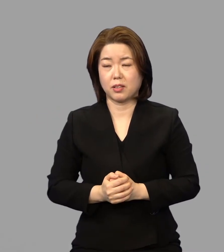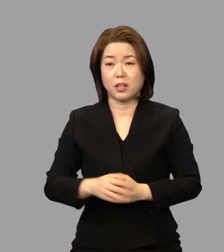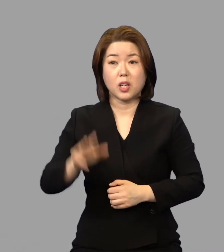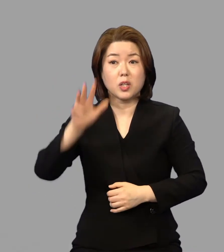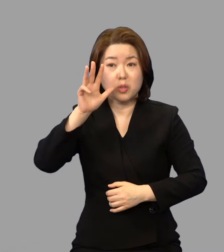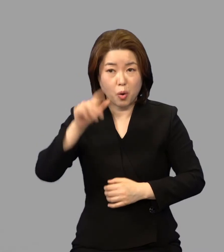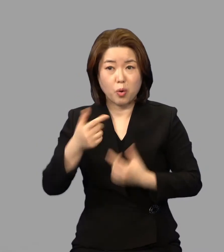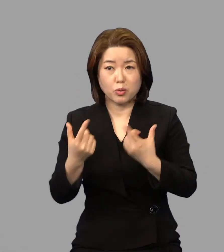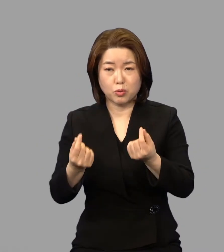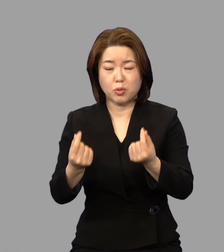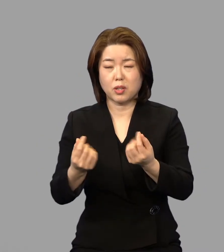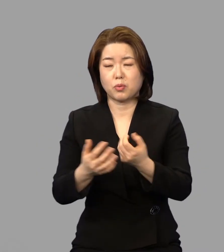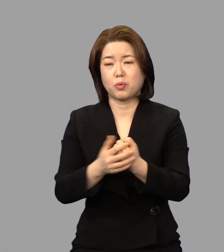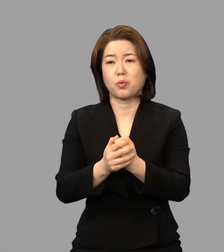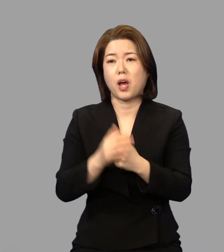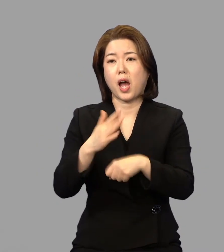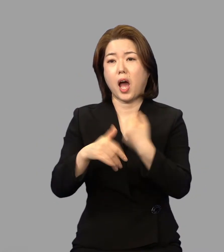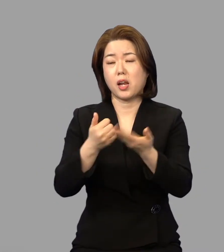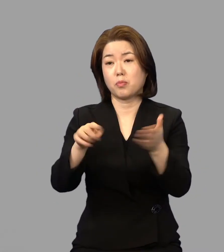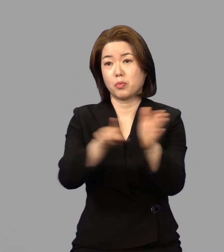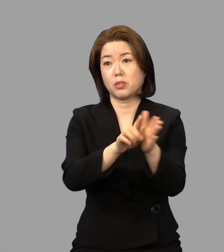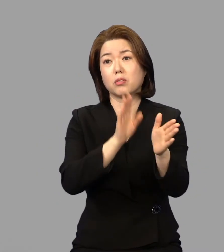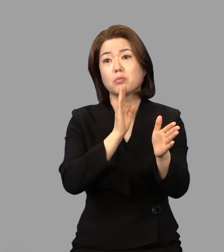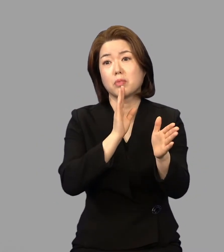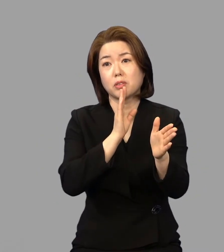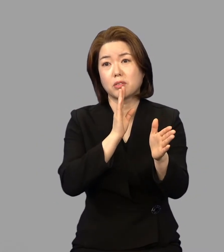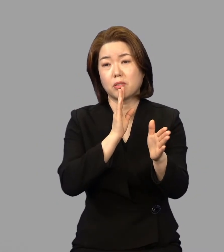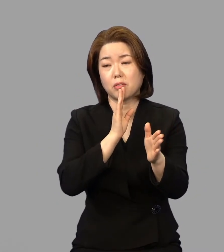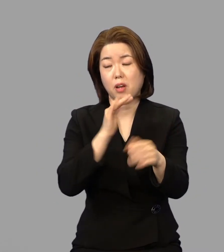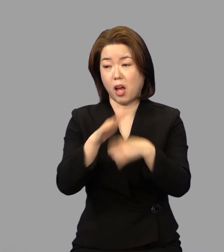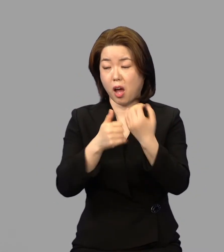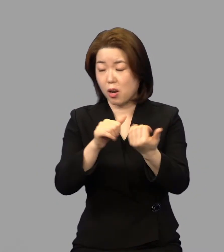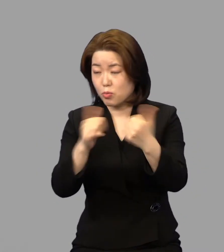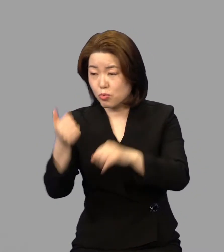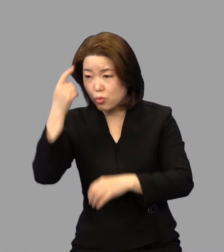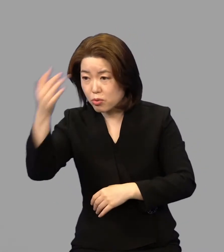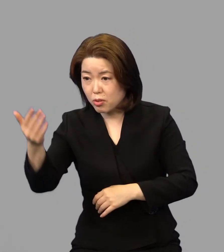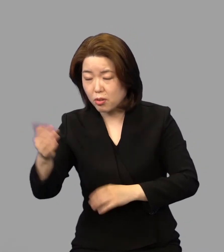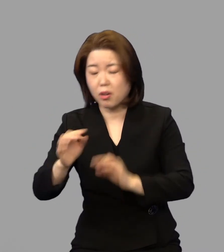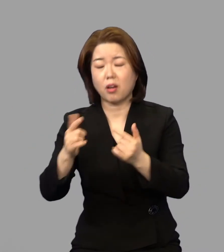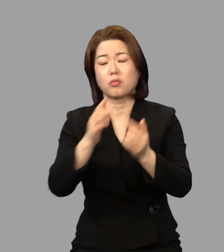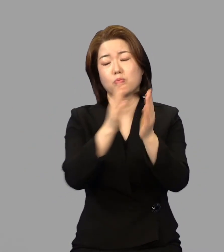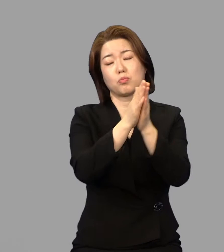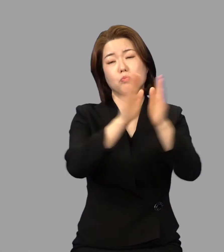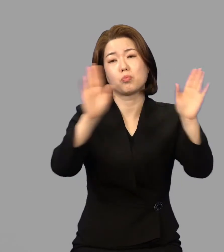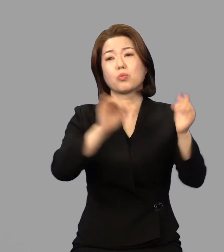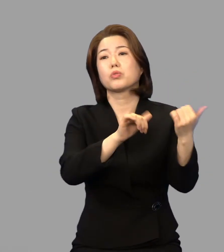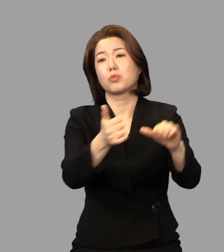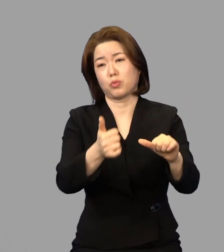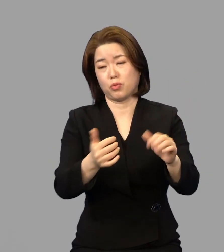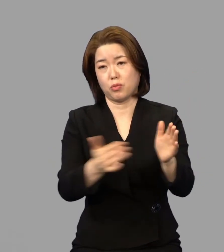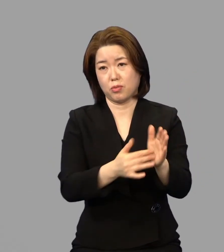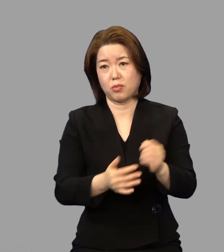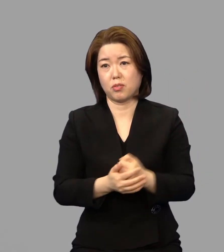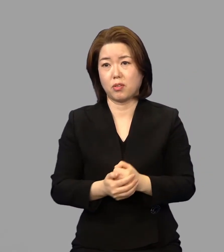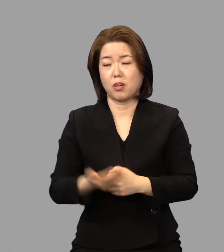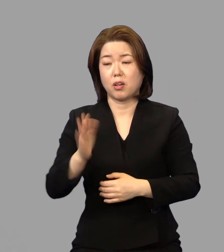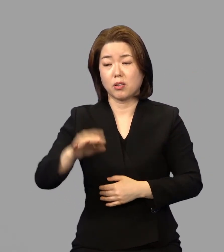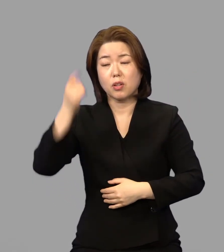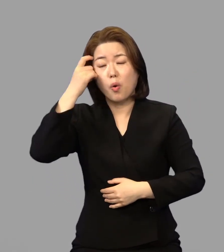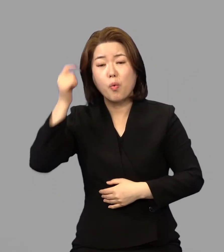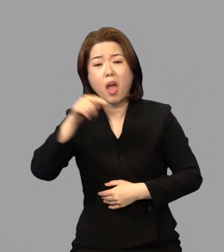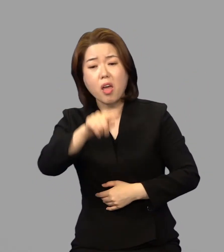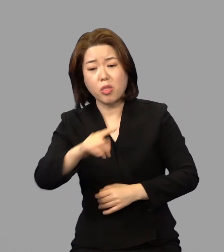여호수아도 하나님을 믿었어요. 하나님이 죽었습니까? 모세가 죽었지. 그런데 왜 너는